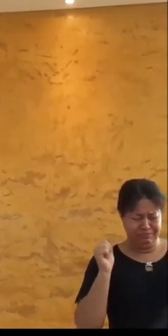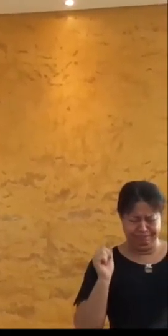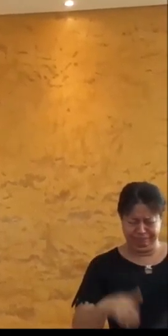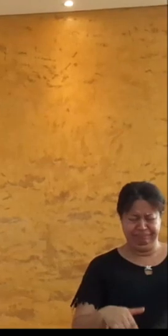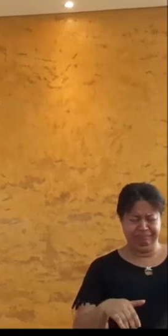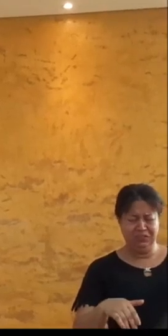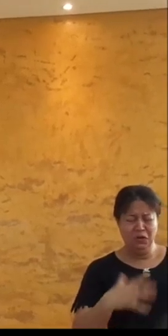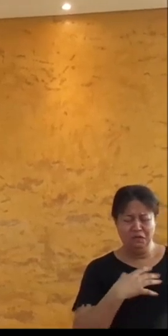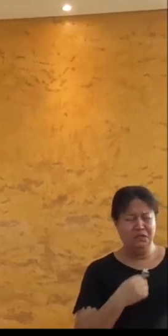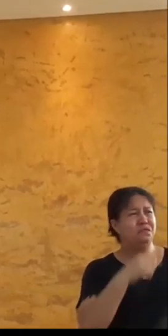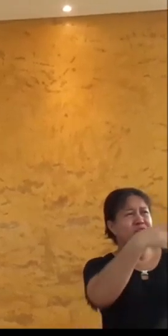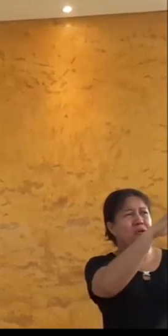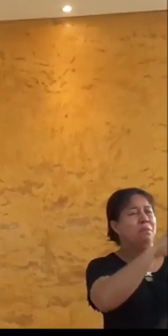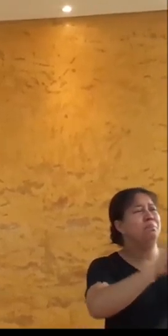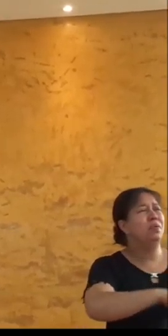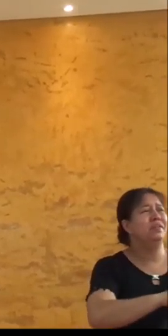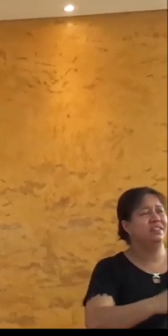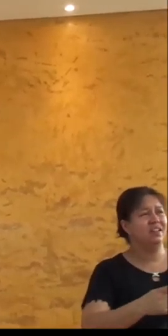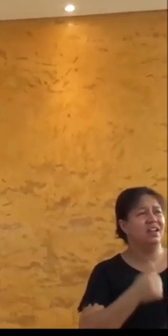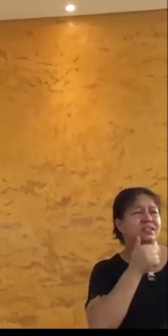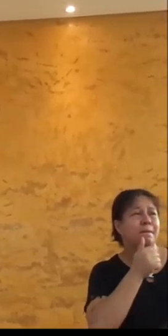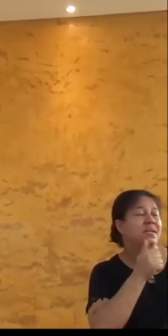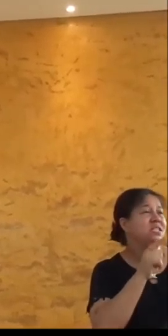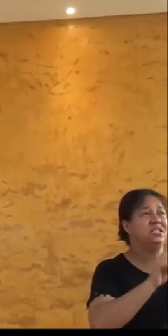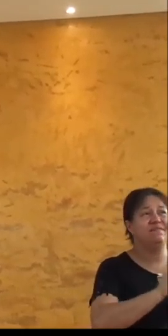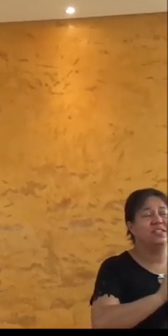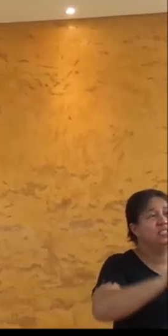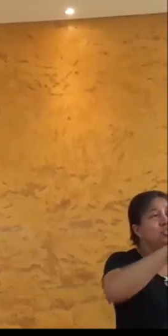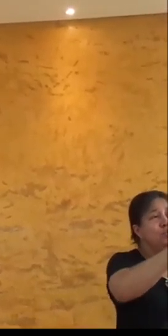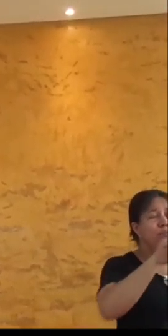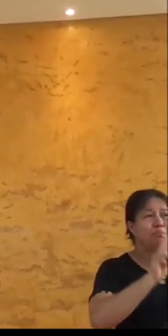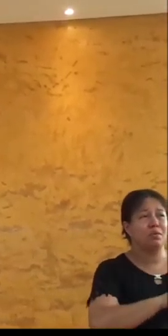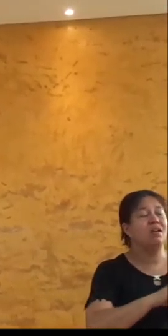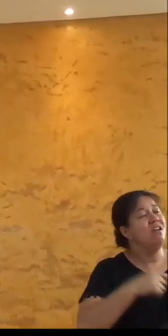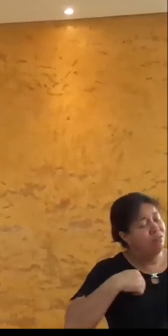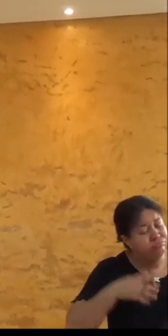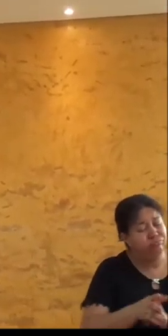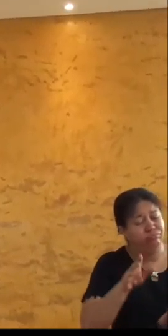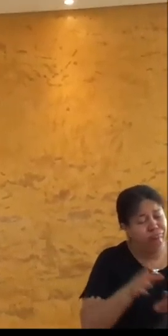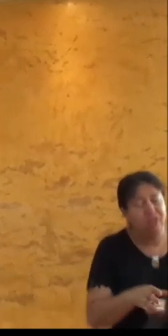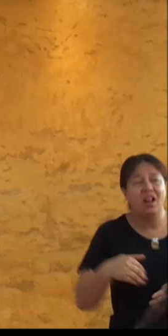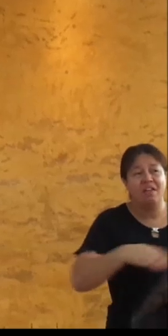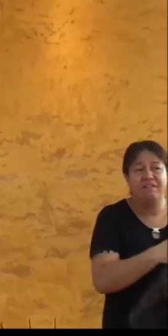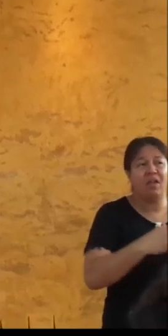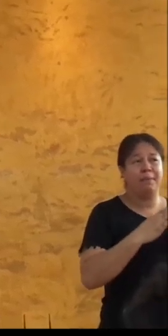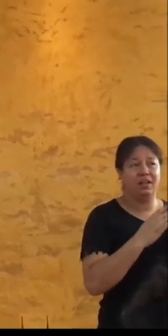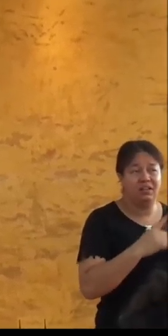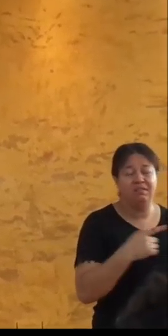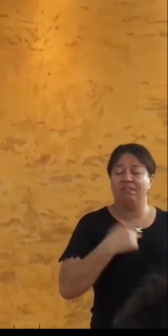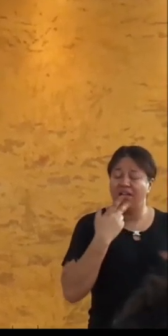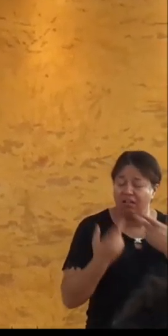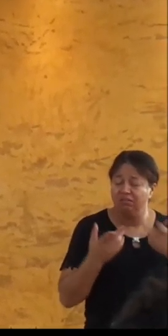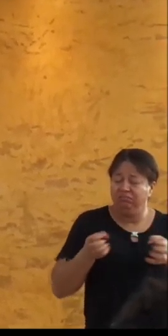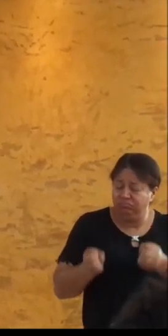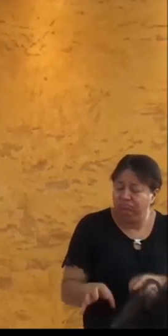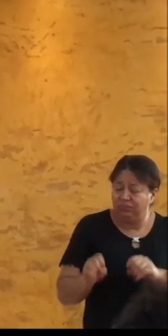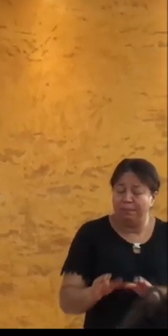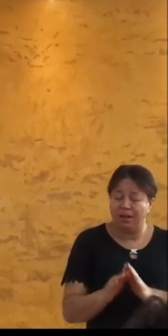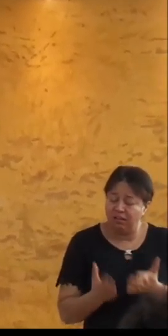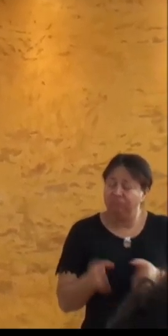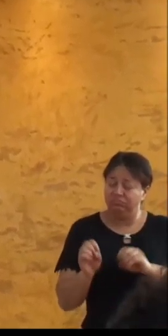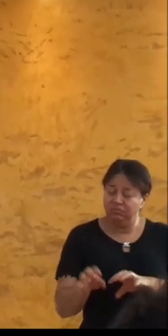esse menino está fazendo isso? Por que que essa menina está fazendo isso? Eu orientei, eu levei na igreja, eu falei, eu ensinei a